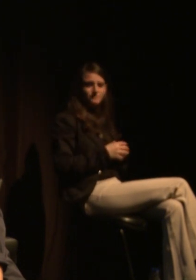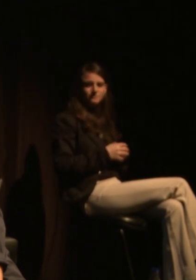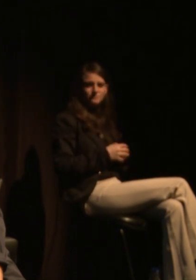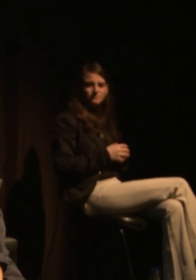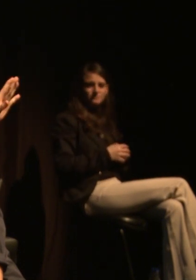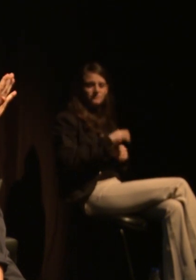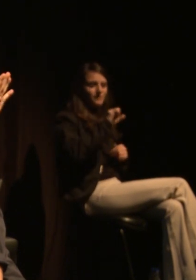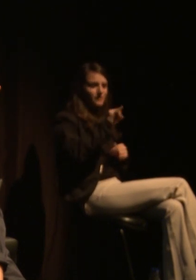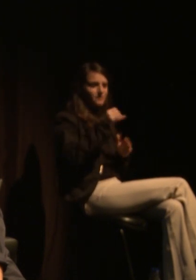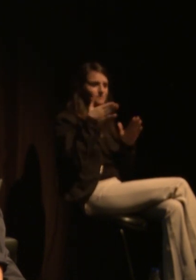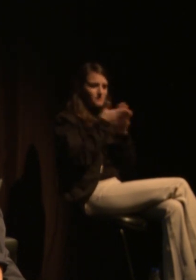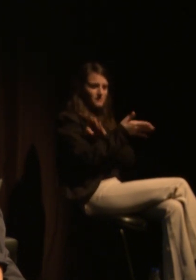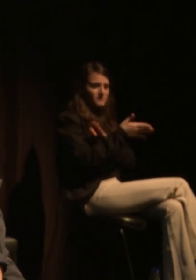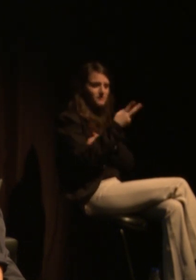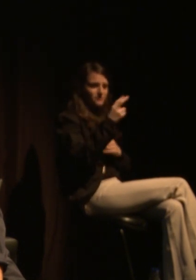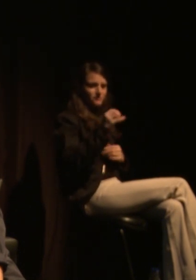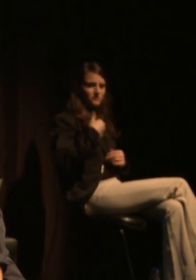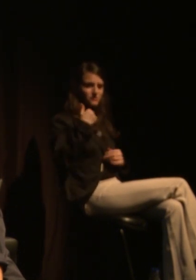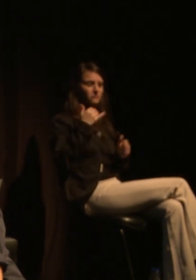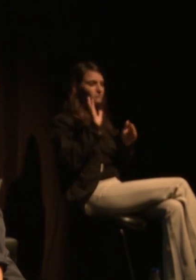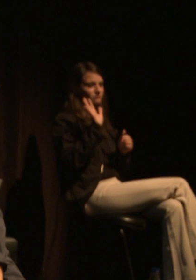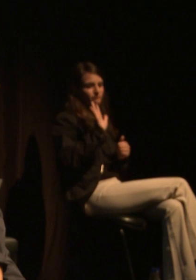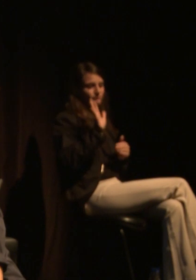Se você não saísse aos 20 anos, tchau.